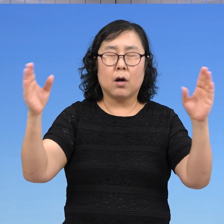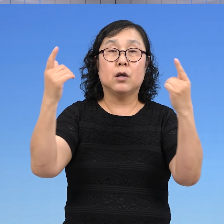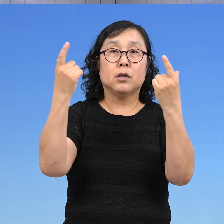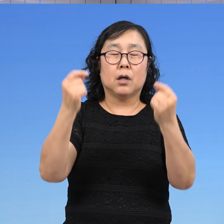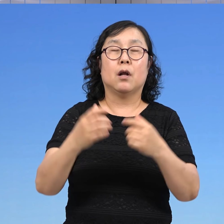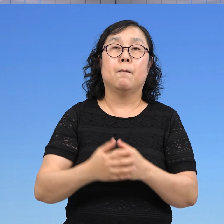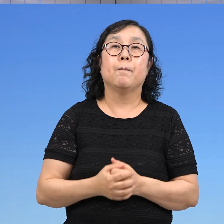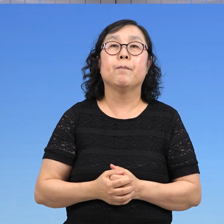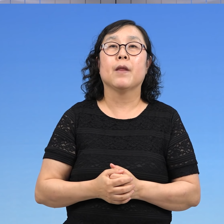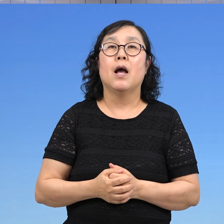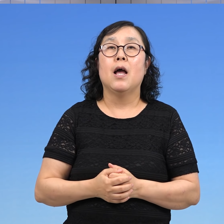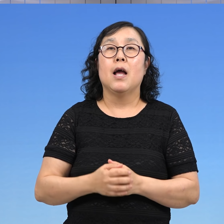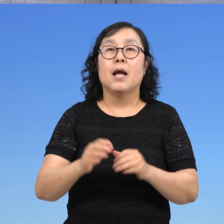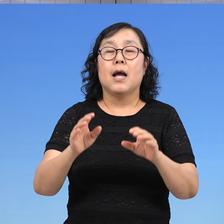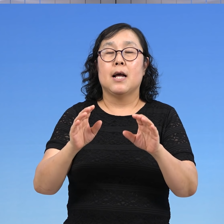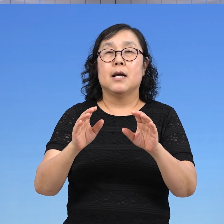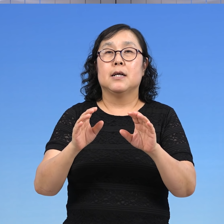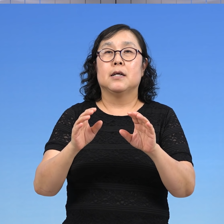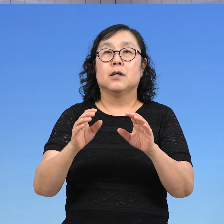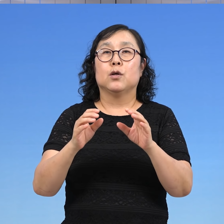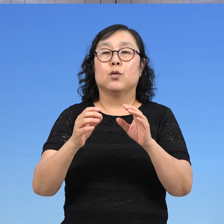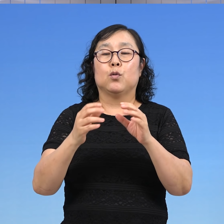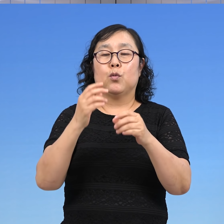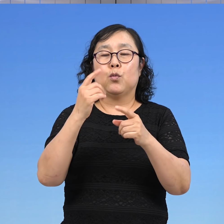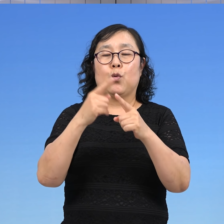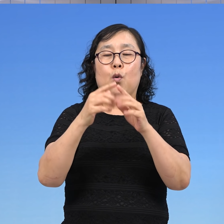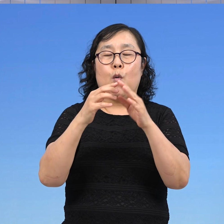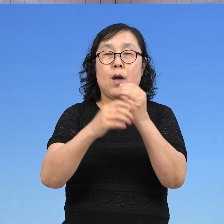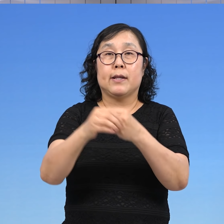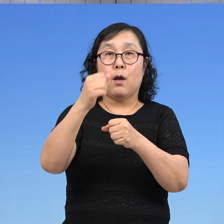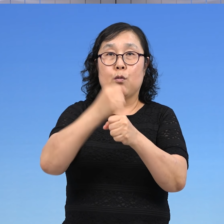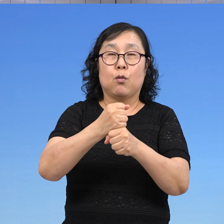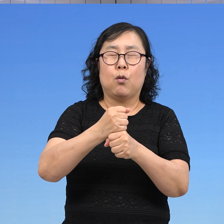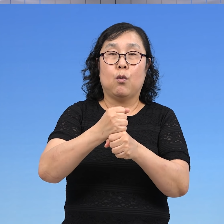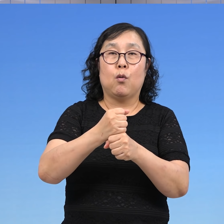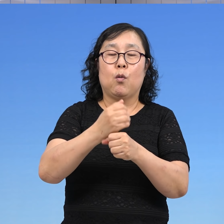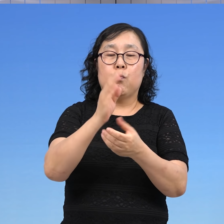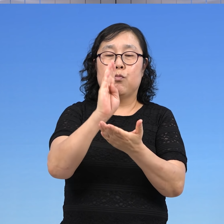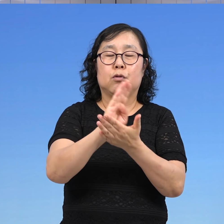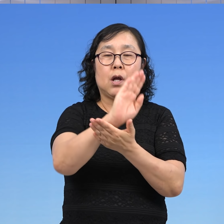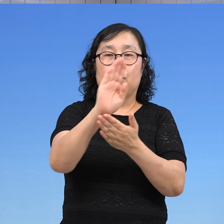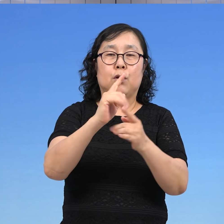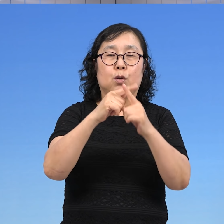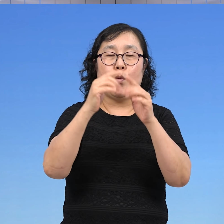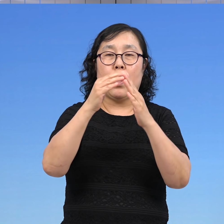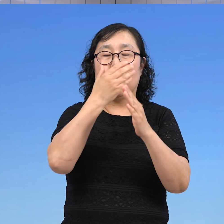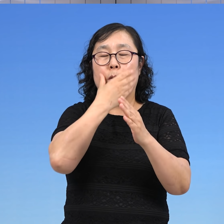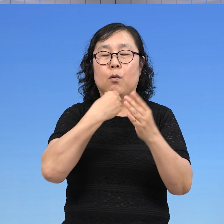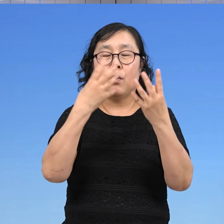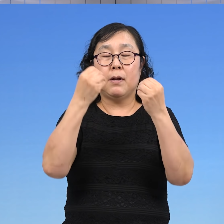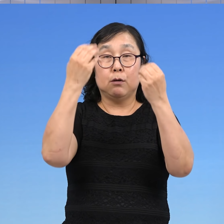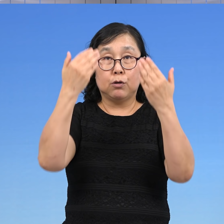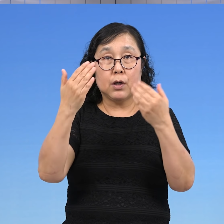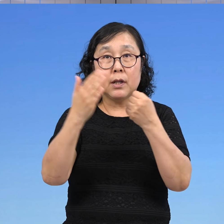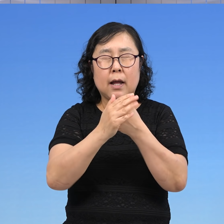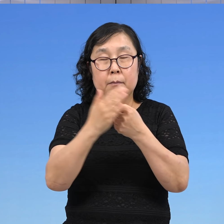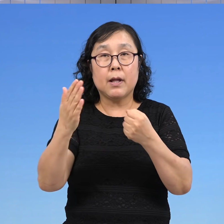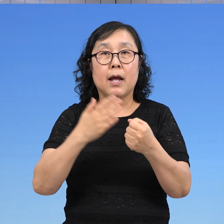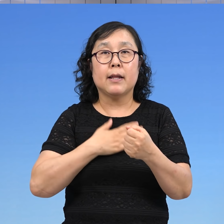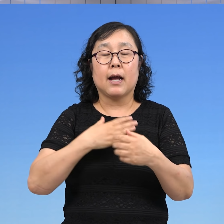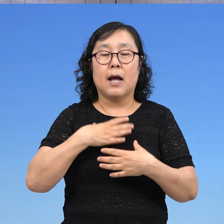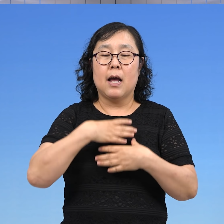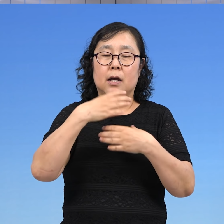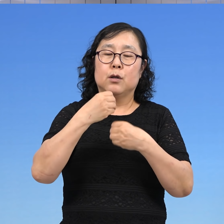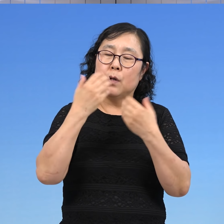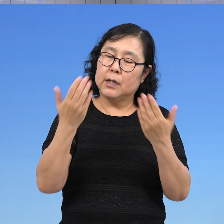하나님이 지난 개척하고 7년 동안 말로 다할 수 없는 복을 우리교회 부어 주셨기 때문에 이제 안